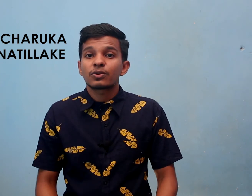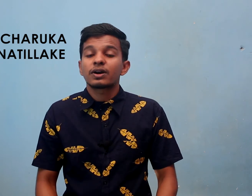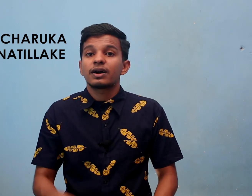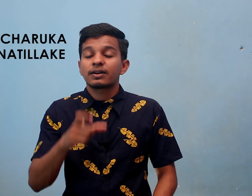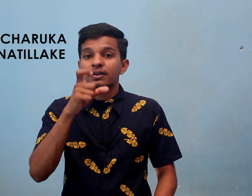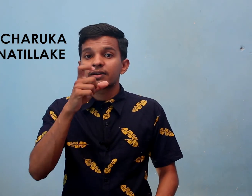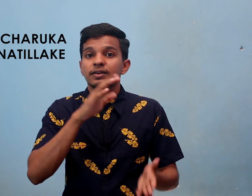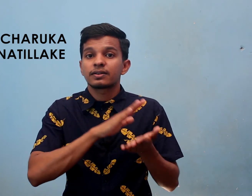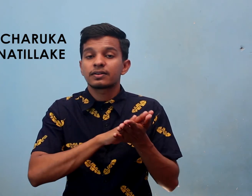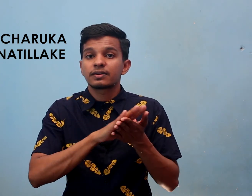චාරුකා.